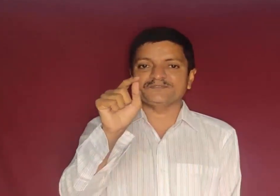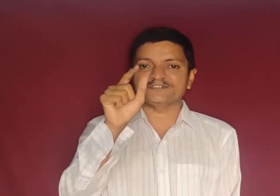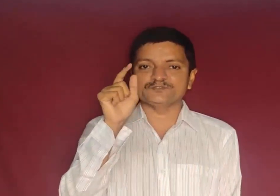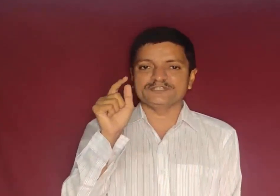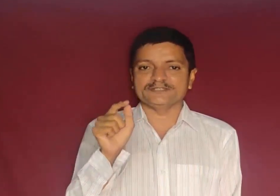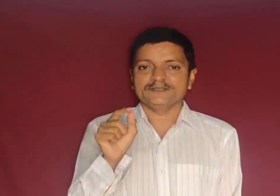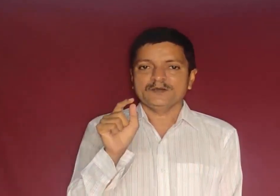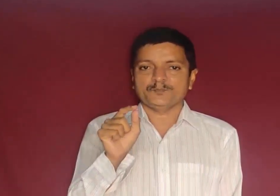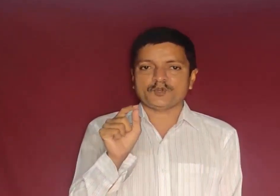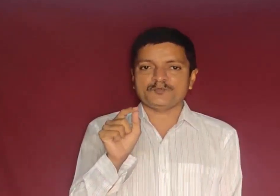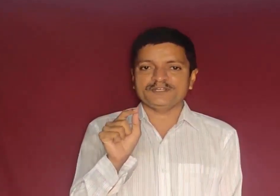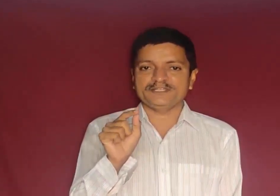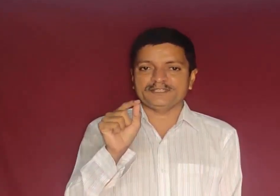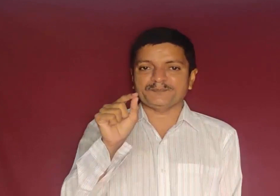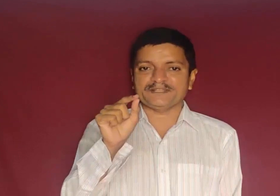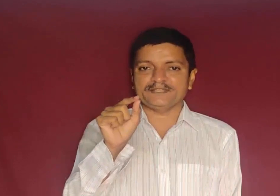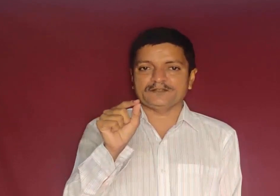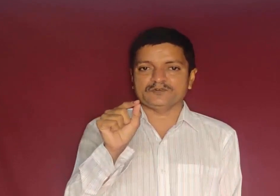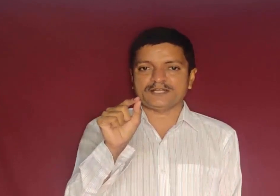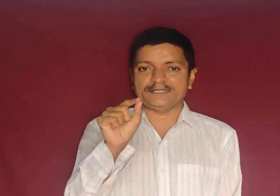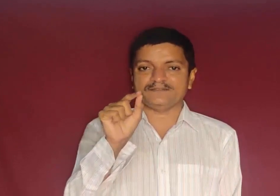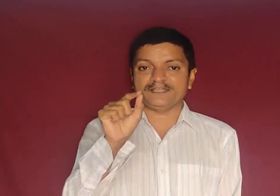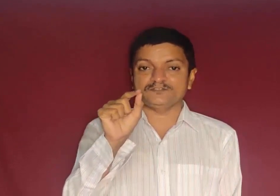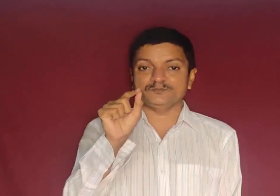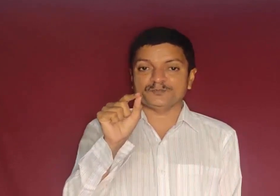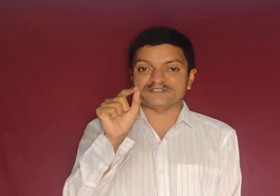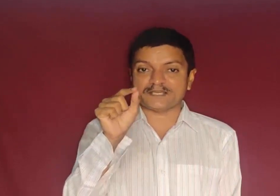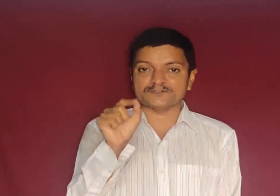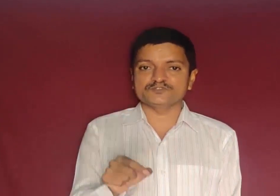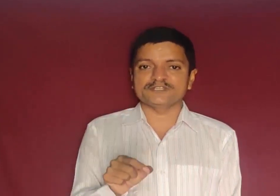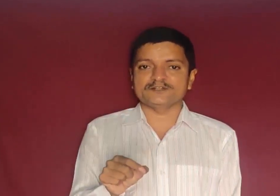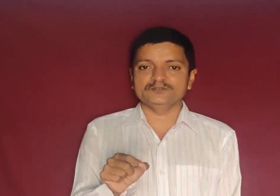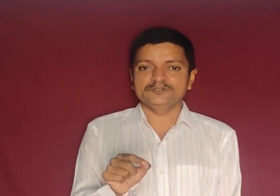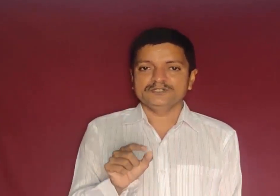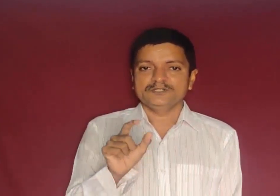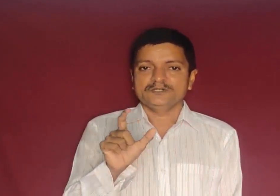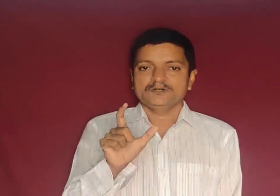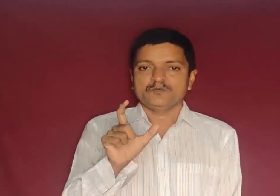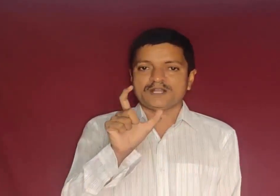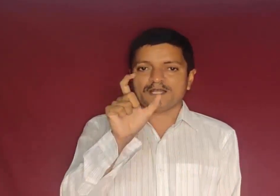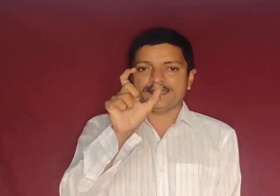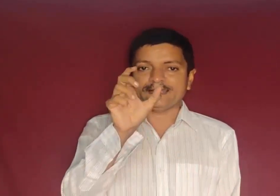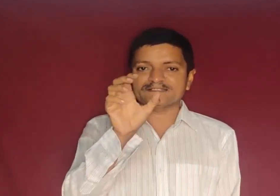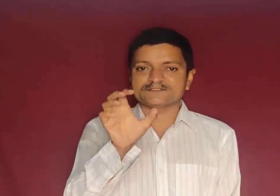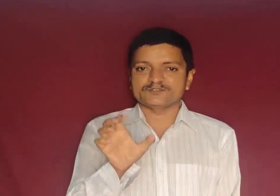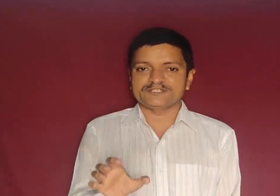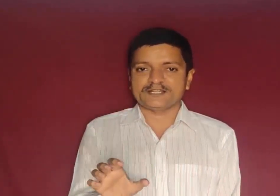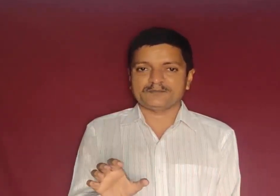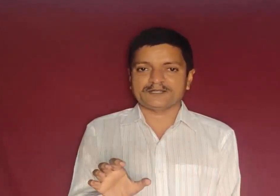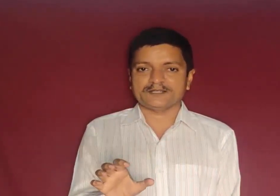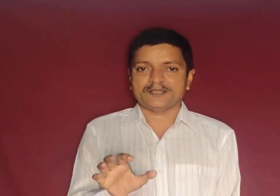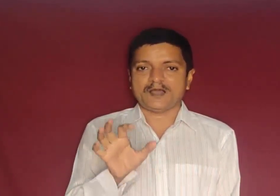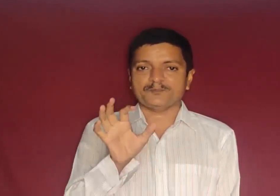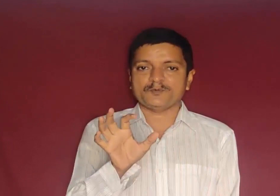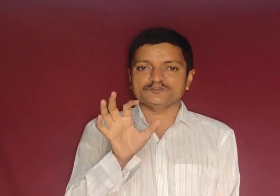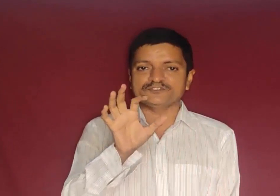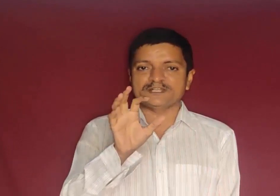ట్విస్ట్ ఉంది. ప్రోమోని ఇప్పటికి నేను ఒక 25-30 సార్లు చూశాను, ఒక అనాలసిస్ కి వచ్చాను అన్నమాట. ఆ ప్రోమో చూసిన ఒక